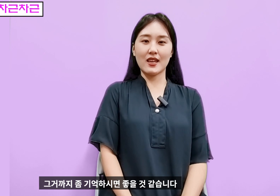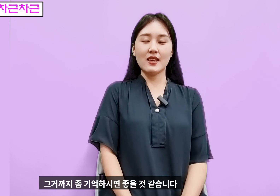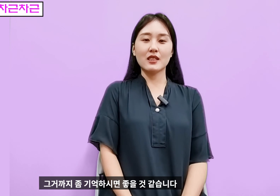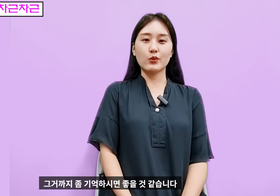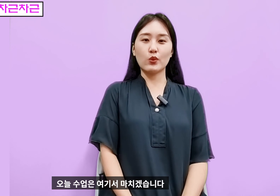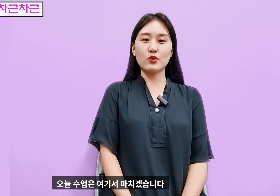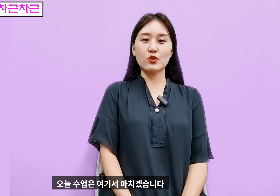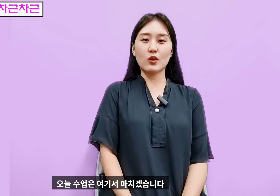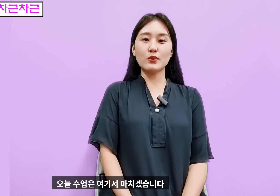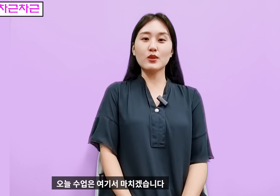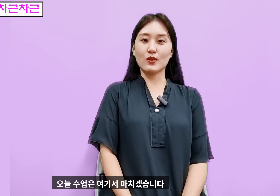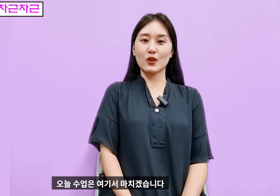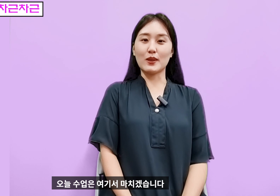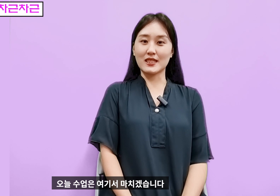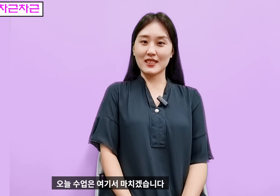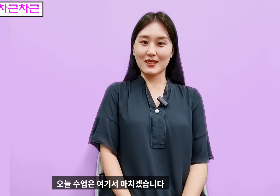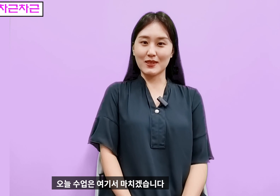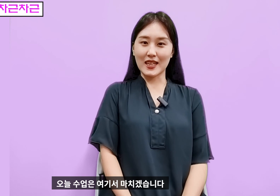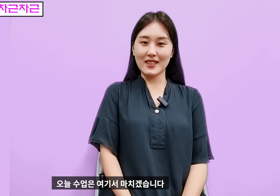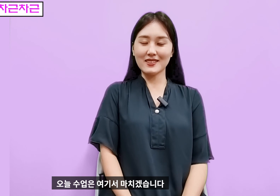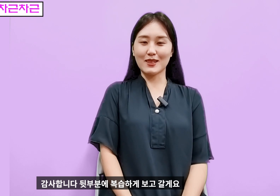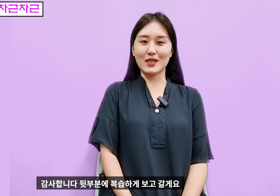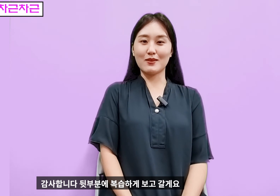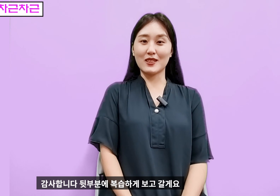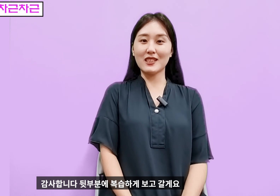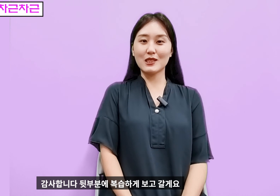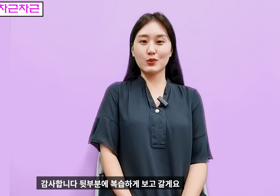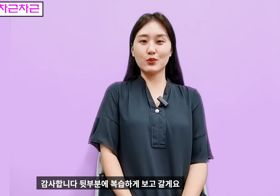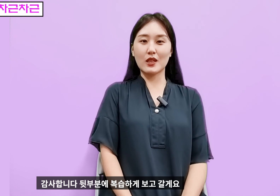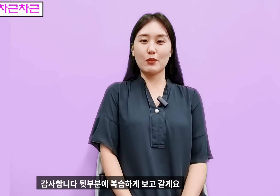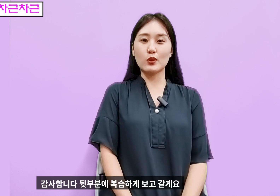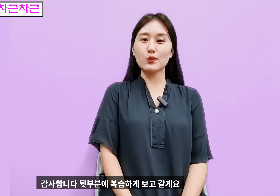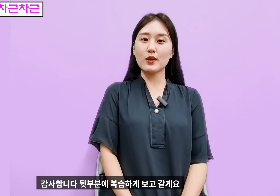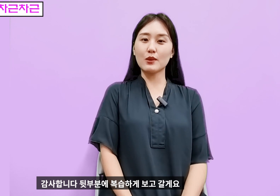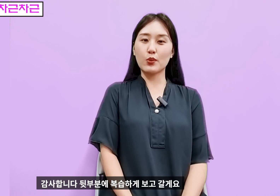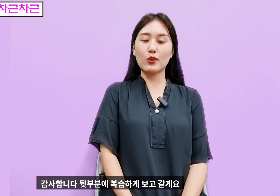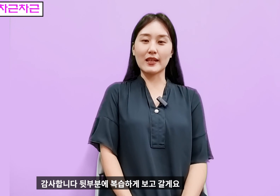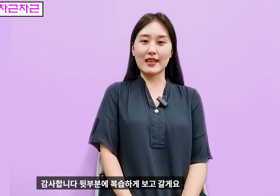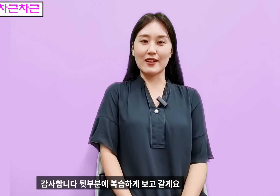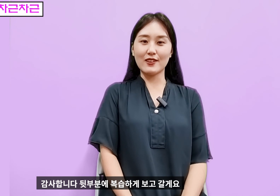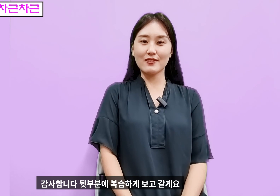그럼 오늘 수업은 여기서 마치겠습니다. 감사합니다. 뒷부분에 복습하게 보고 갈게요.